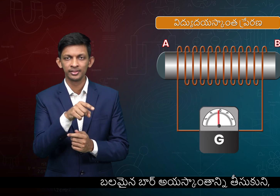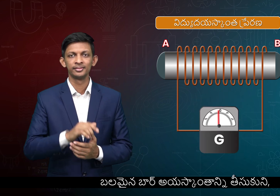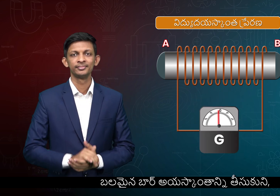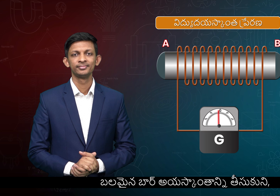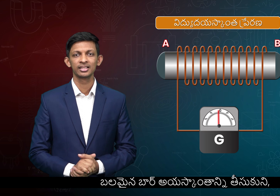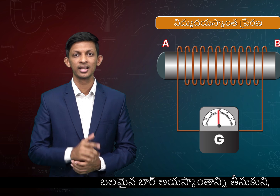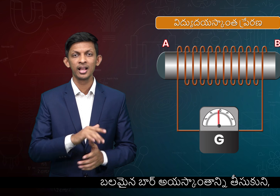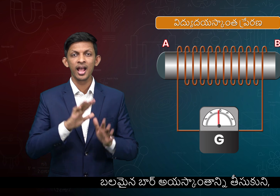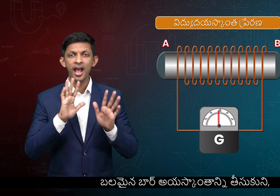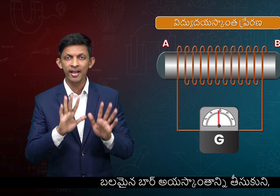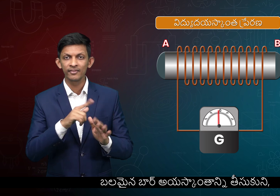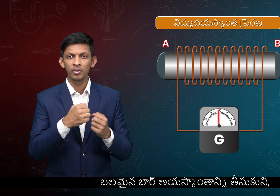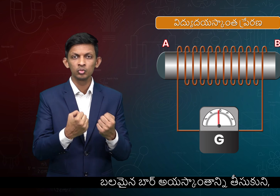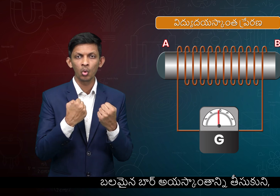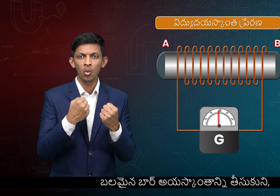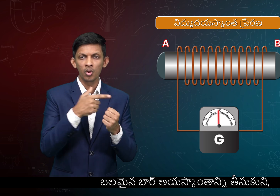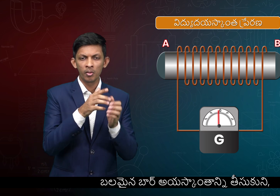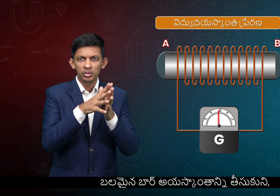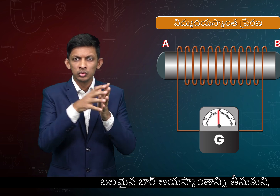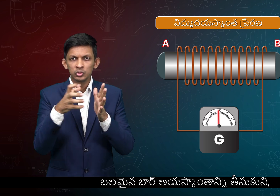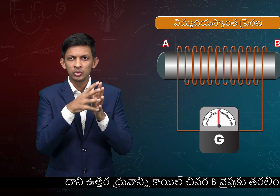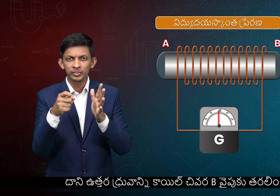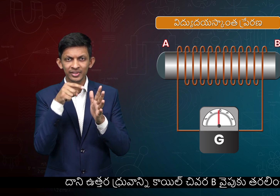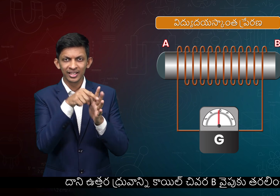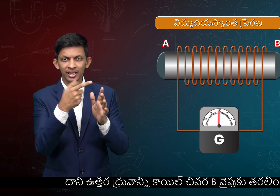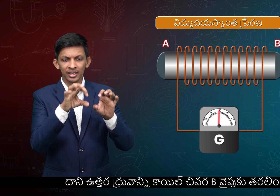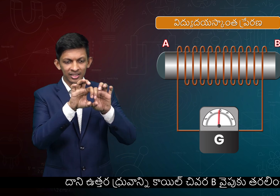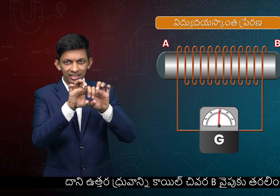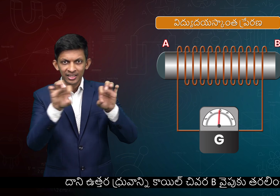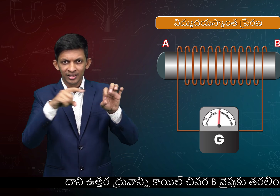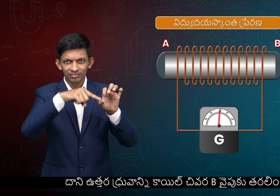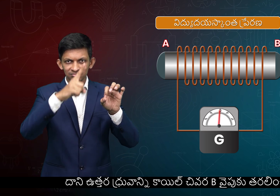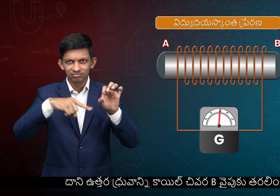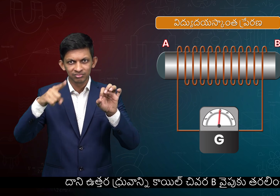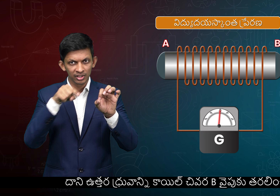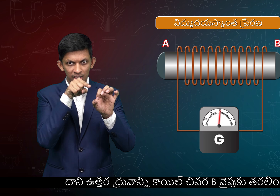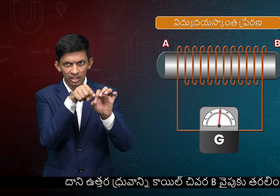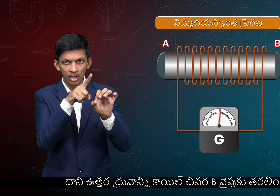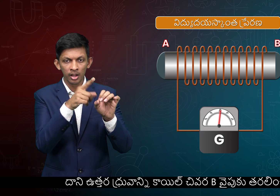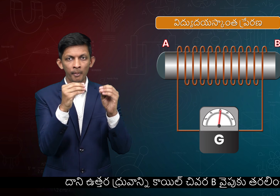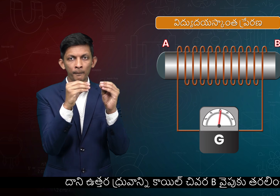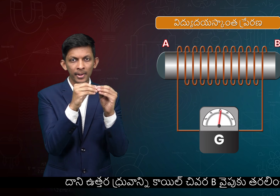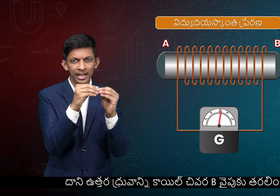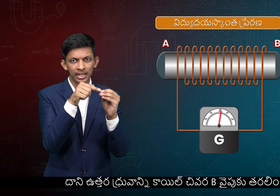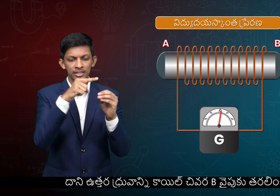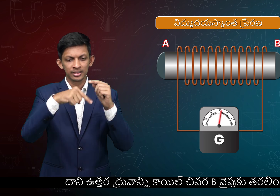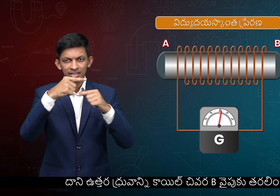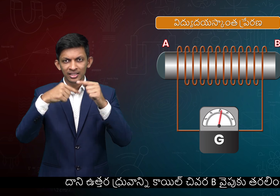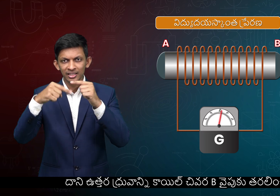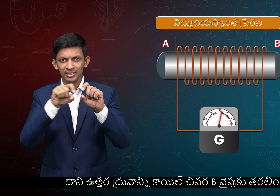బలమైన బార్ అయస్కాంతాన్ని తీసుకుని దాని ఉత్తర ధ్రువాన్ని కాయిల్ చివర B వైపుకు తరలించండి.